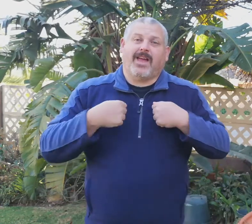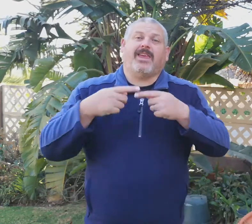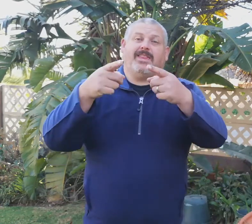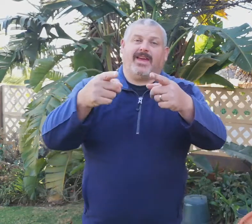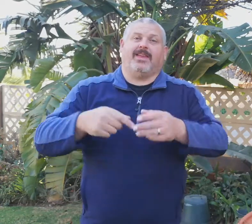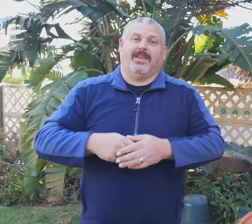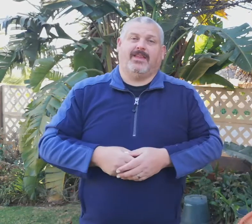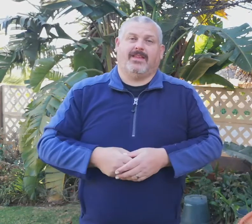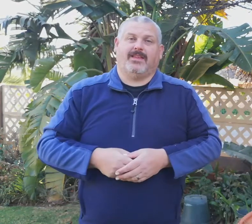Ek en jy,